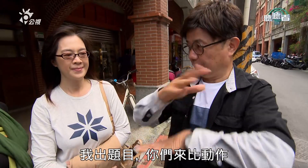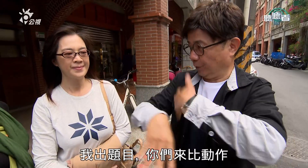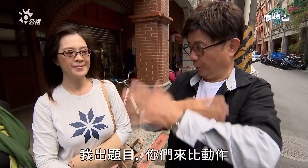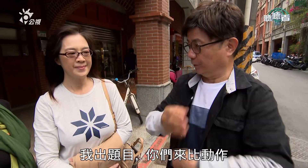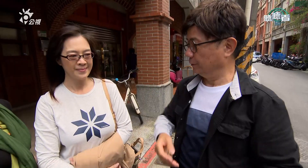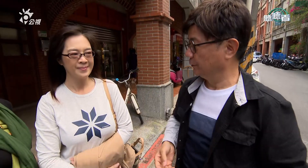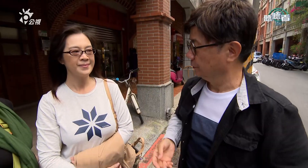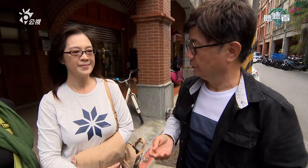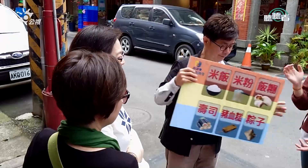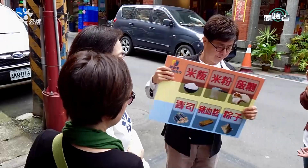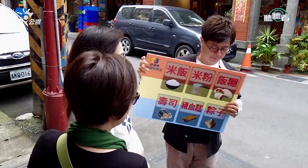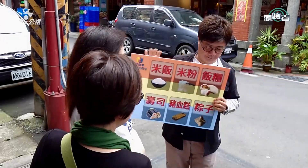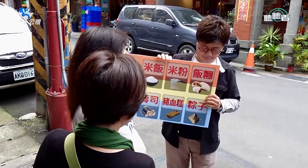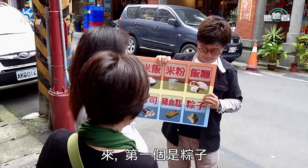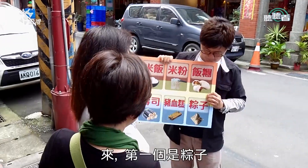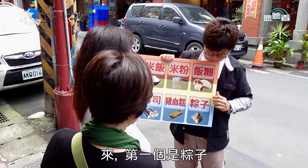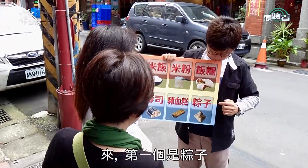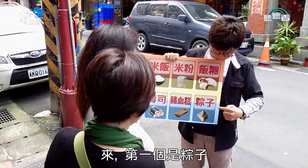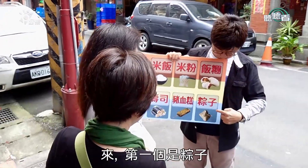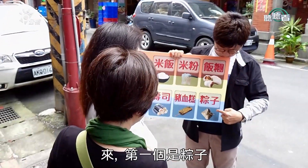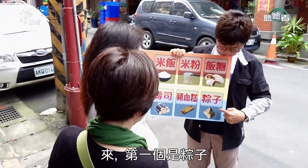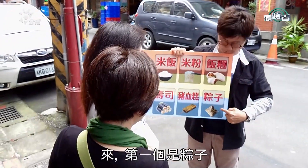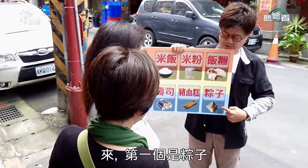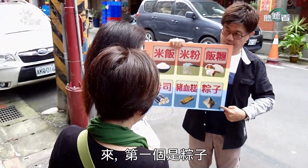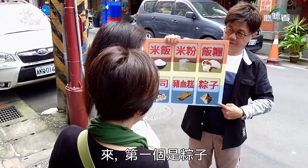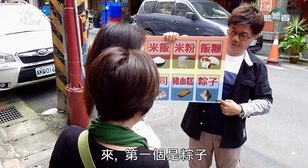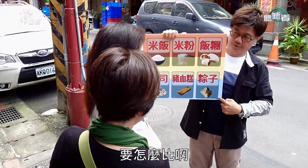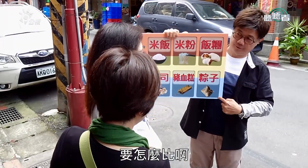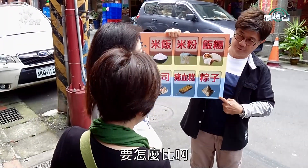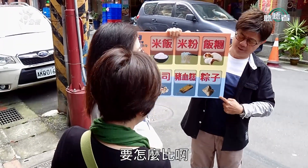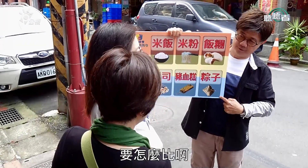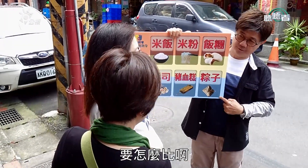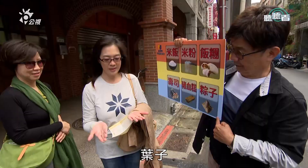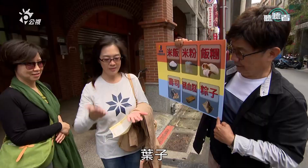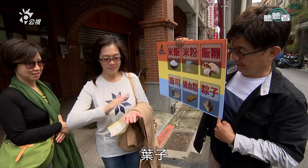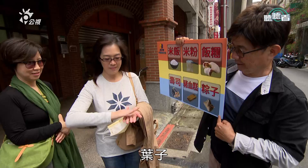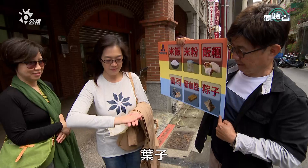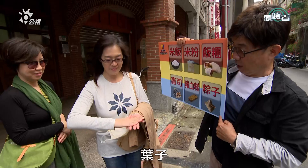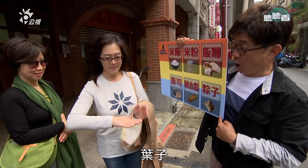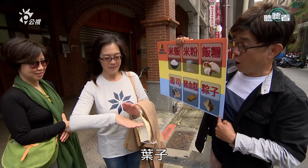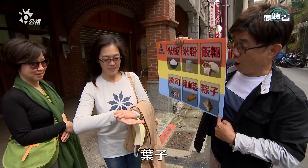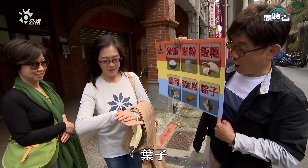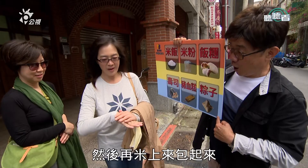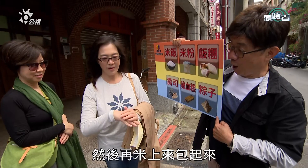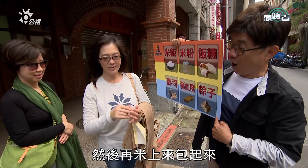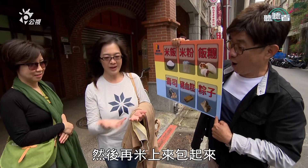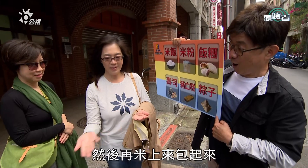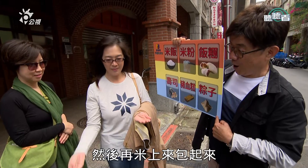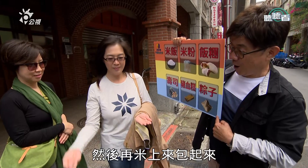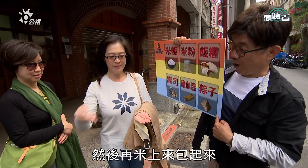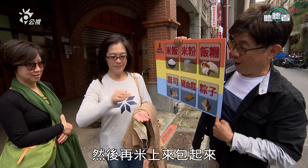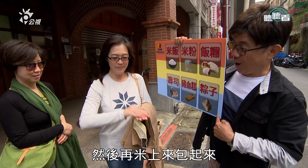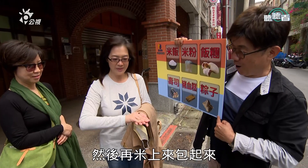啊。来，第一个是粽子，要怎么比啊？ 哦，对，提